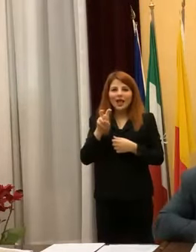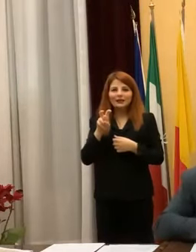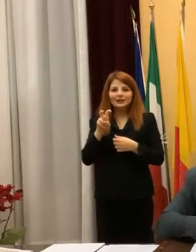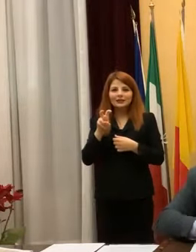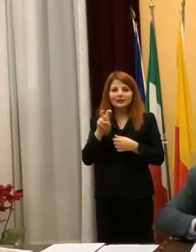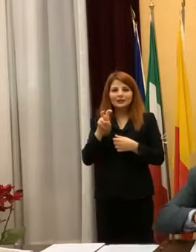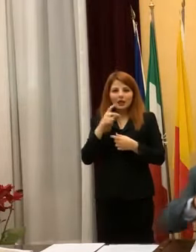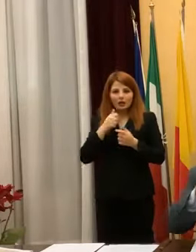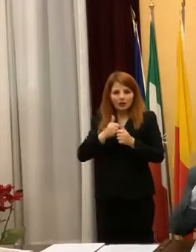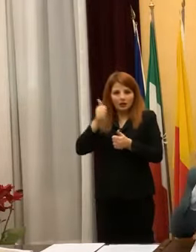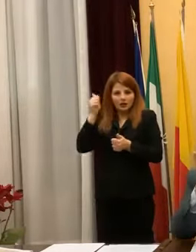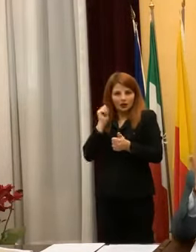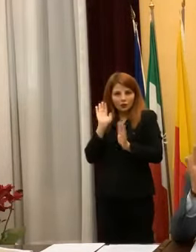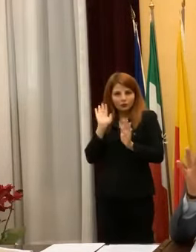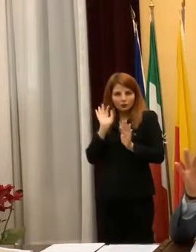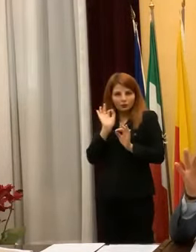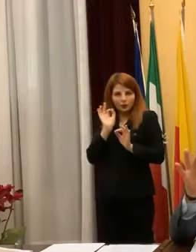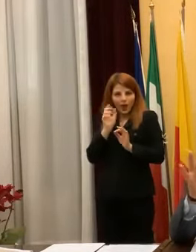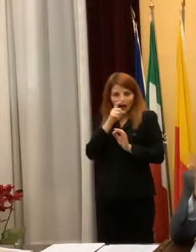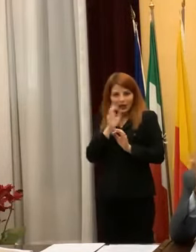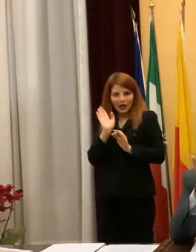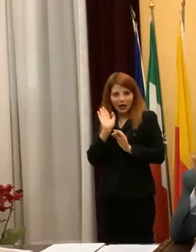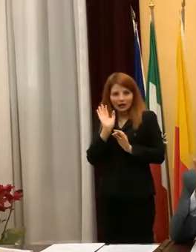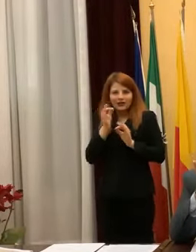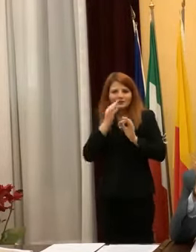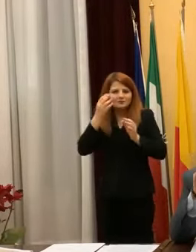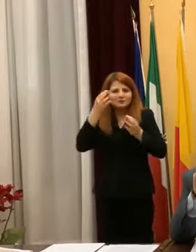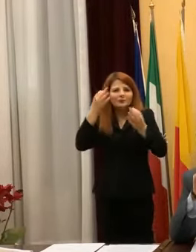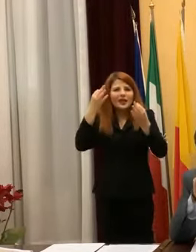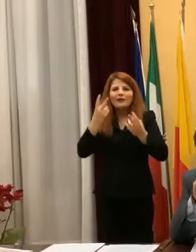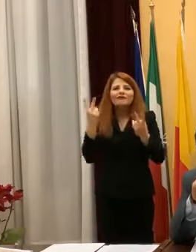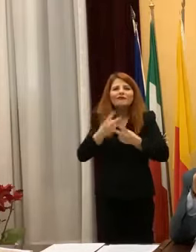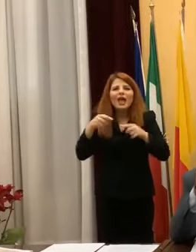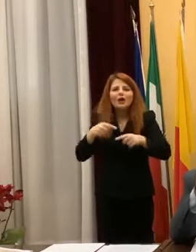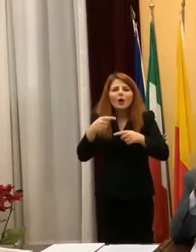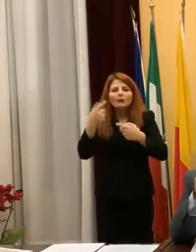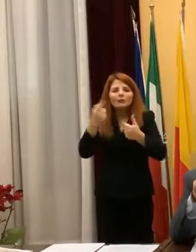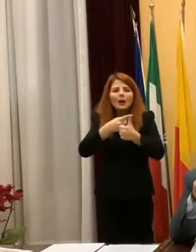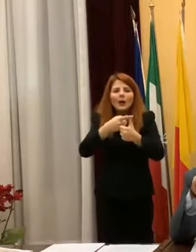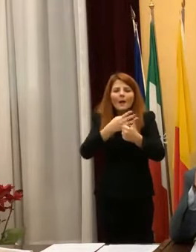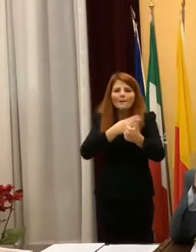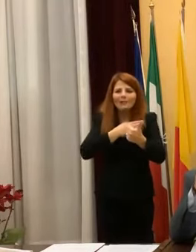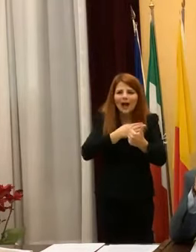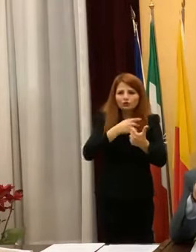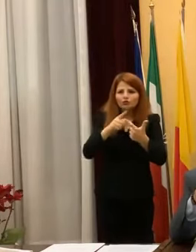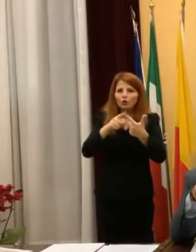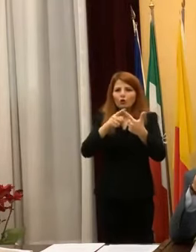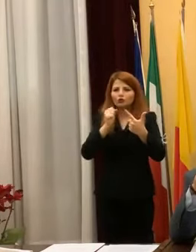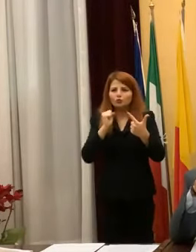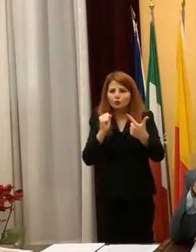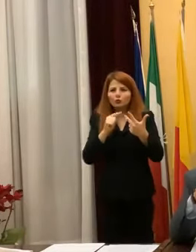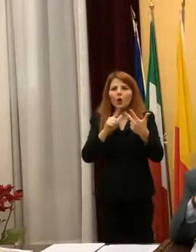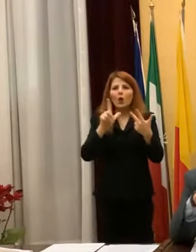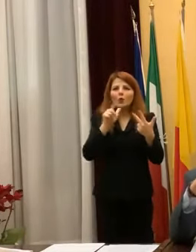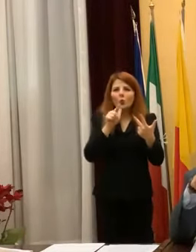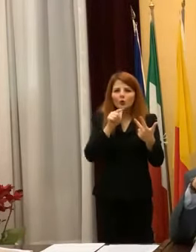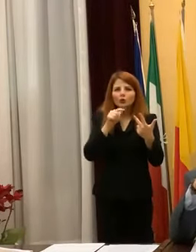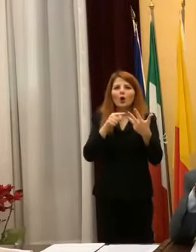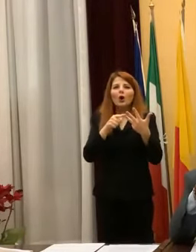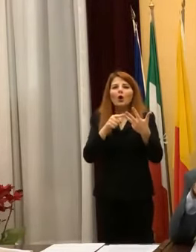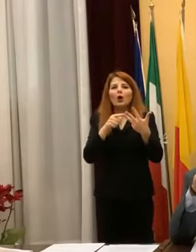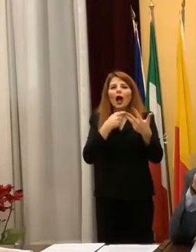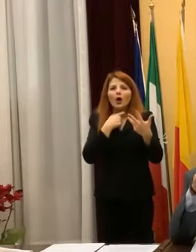prima. Aiutami a contare, Luciano. Maggio, giugno, luglio, agosto,